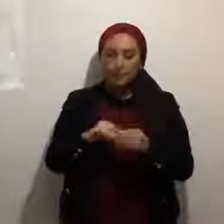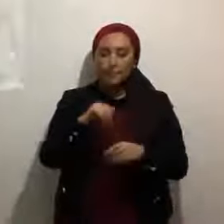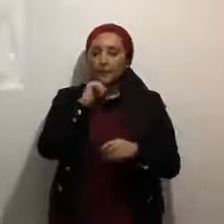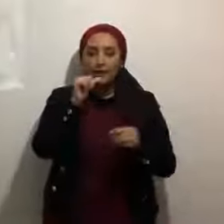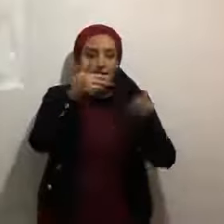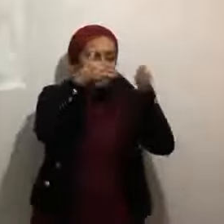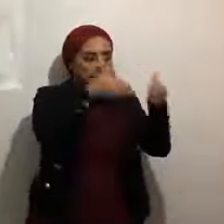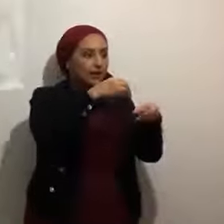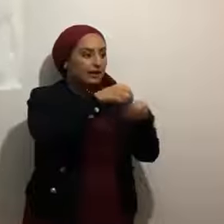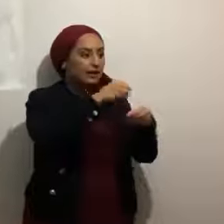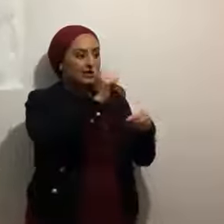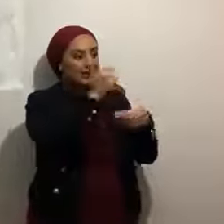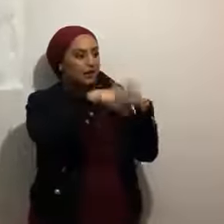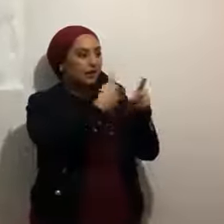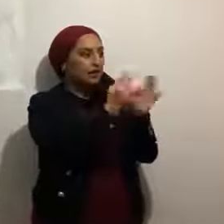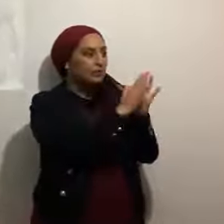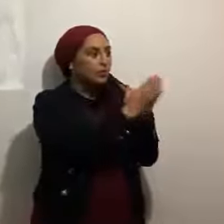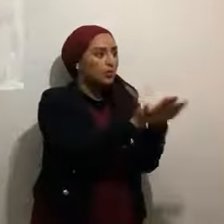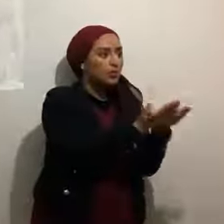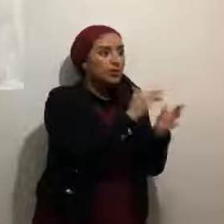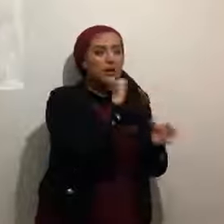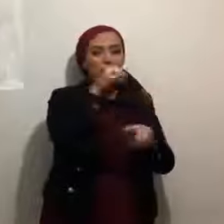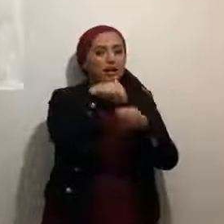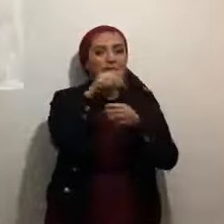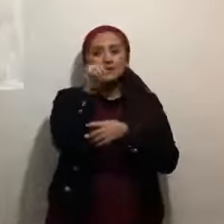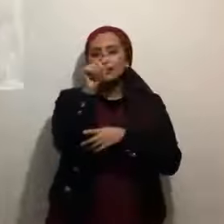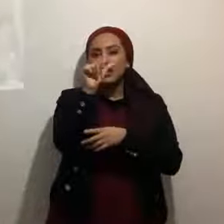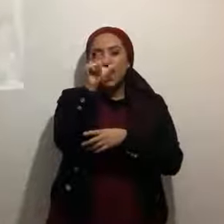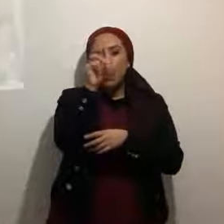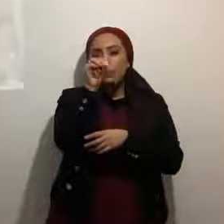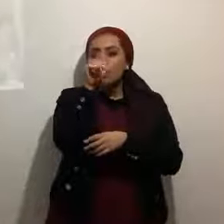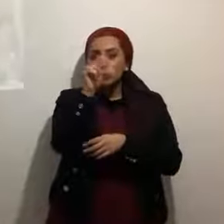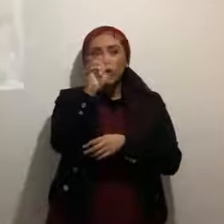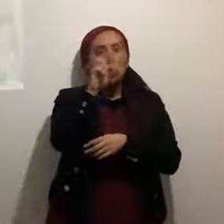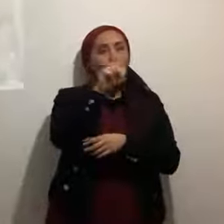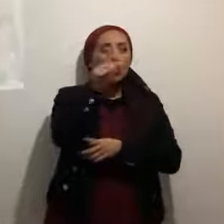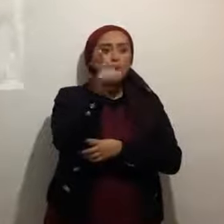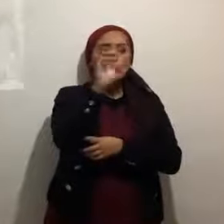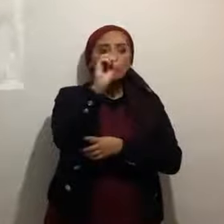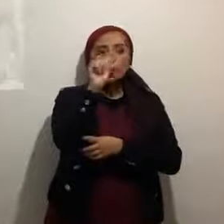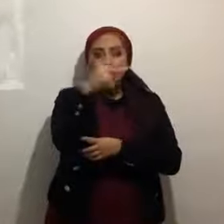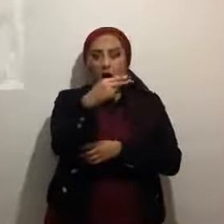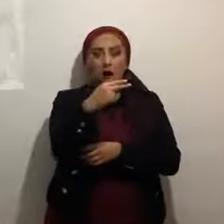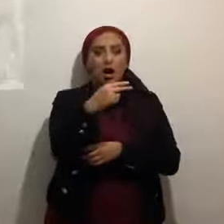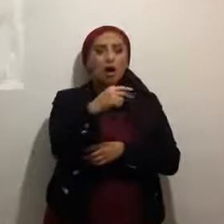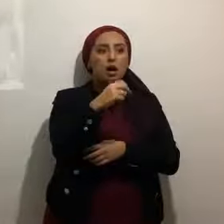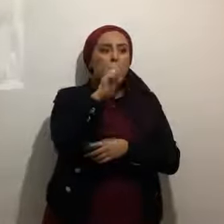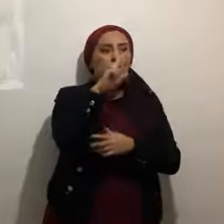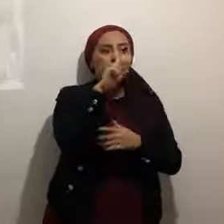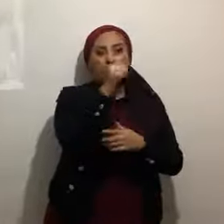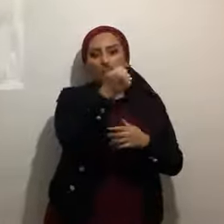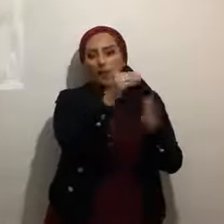libro, no en el Talmud, no en el Zohar. No en la Gemara, la Mishnah, los comentarios, X